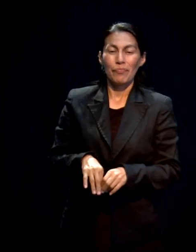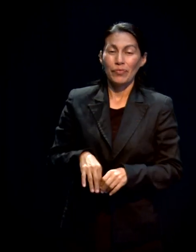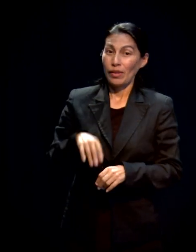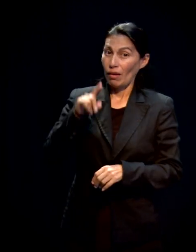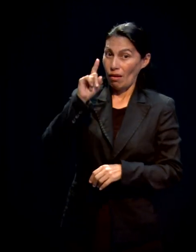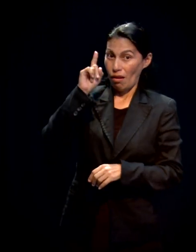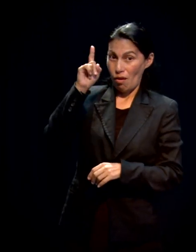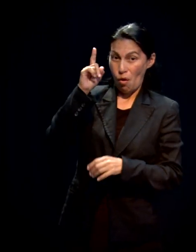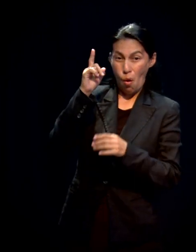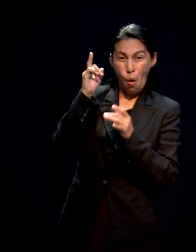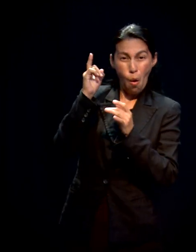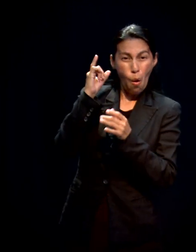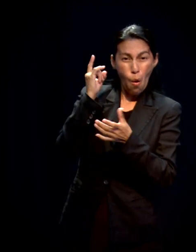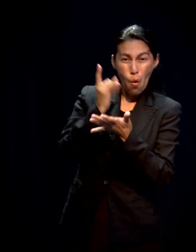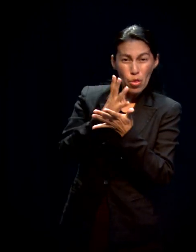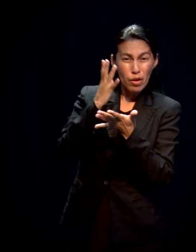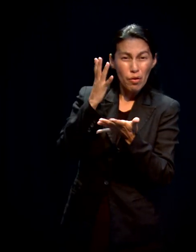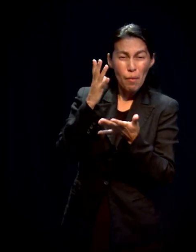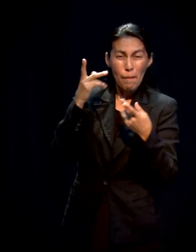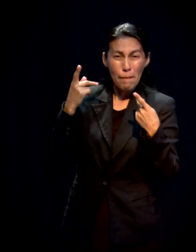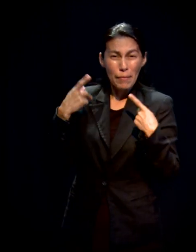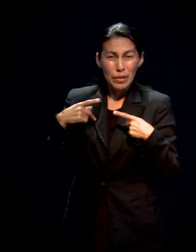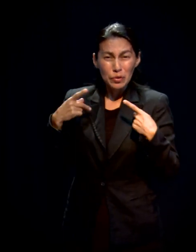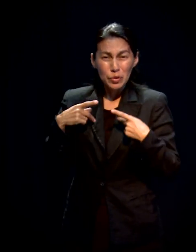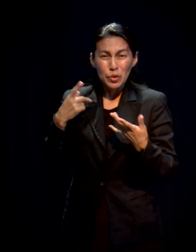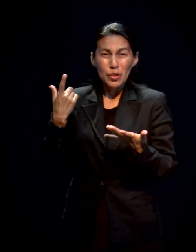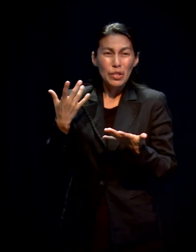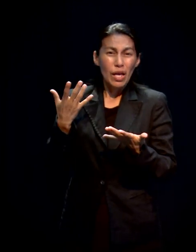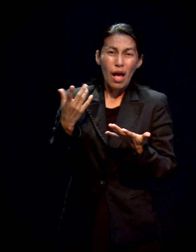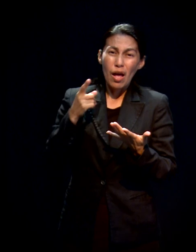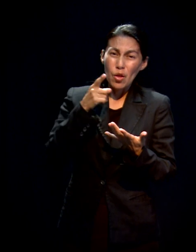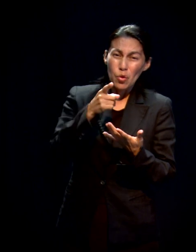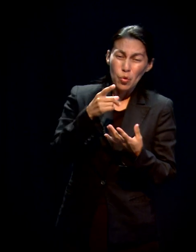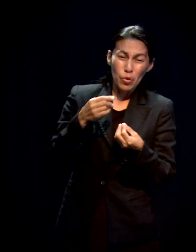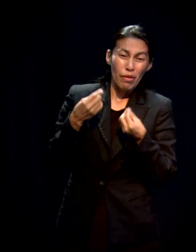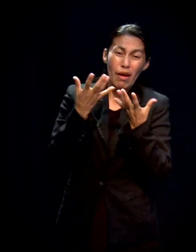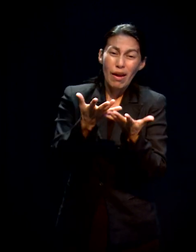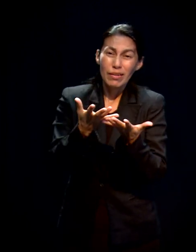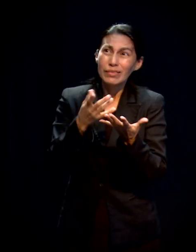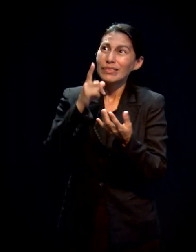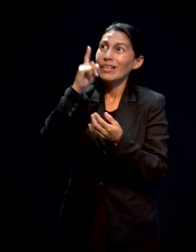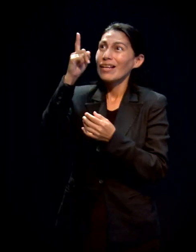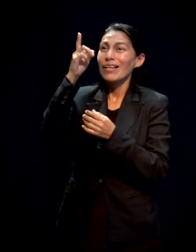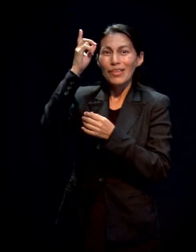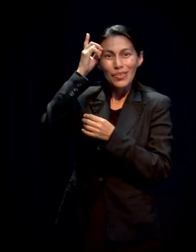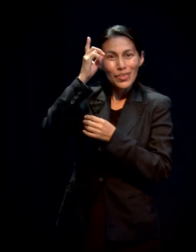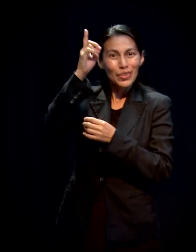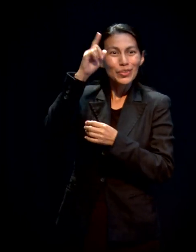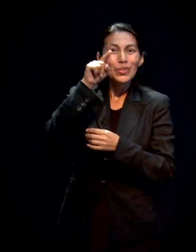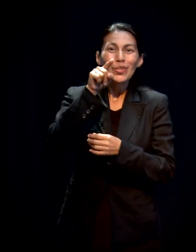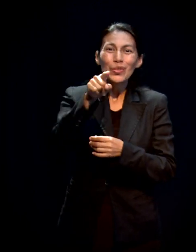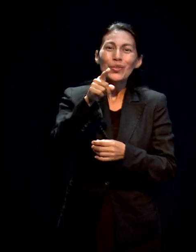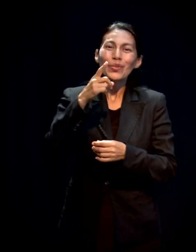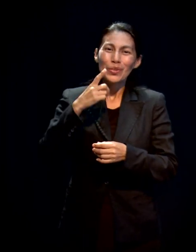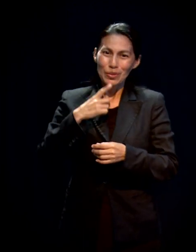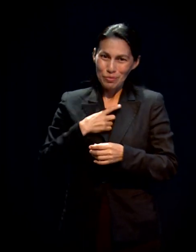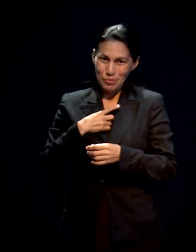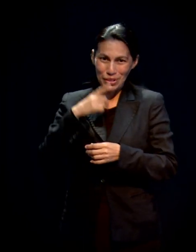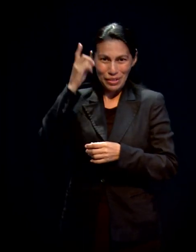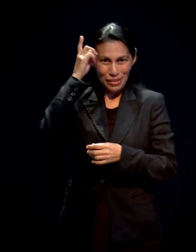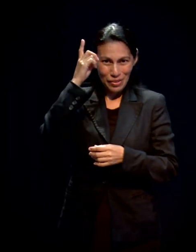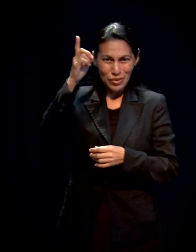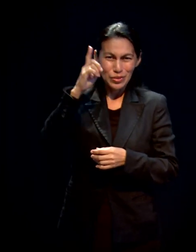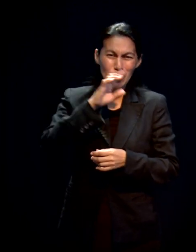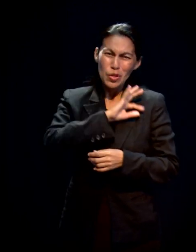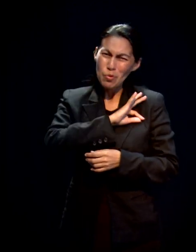colocar esa vida eterna en ti es dios el dios de lo imposible tu dios mi